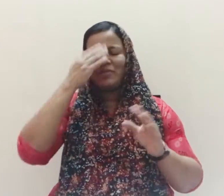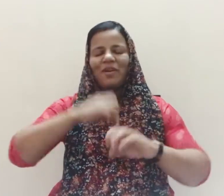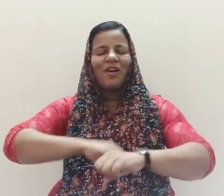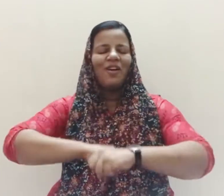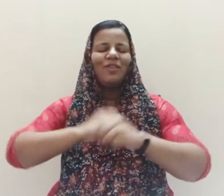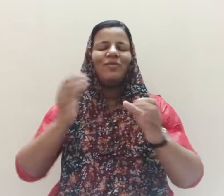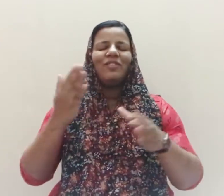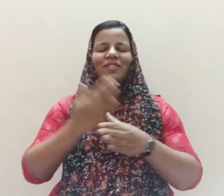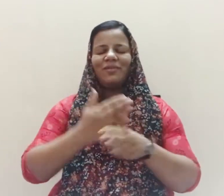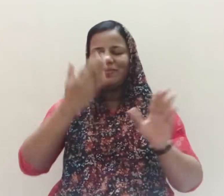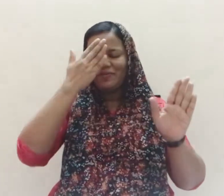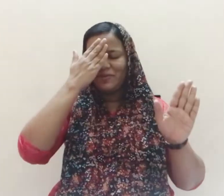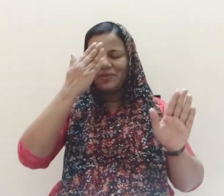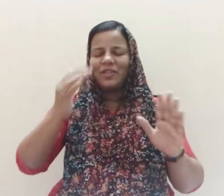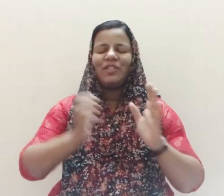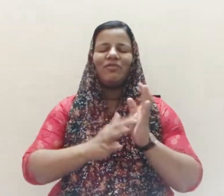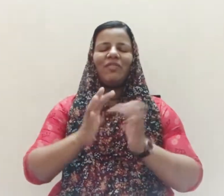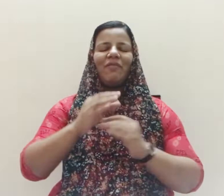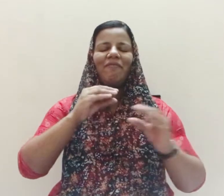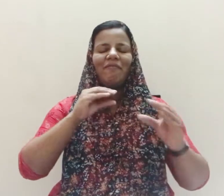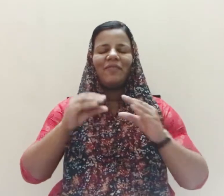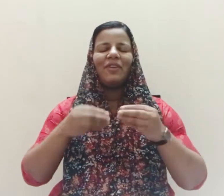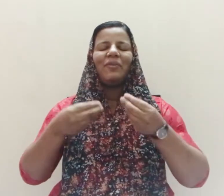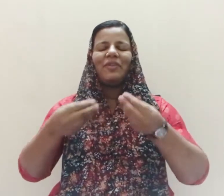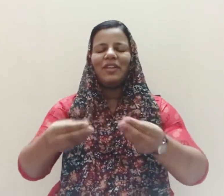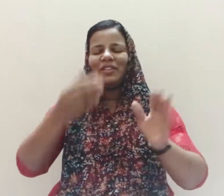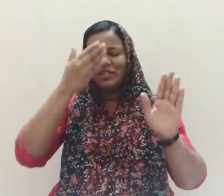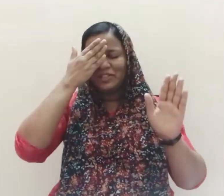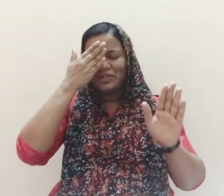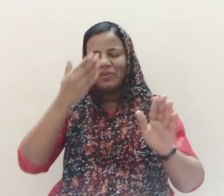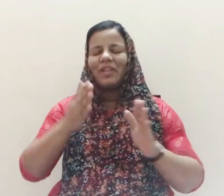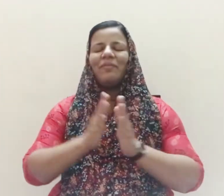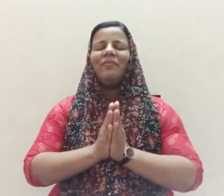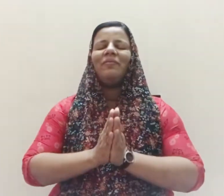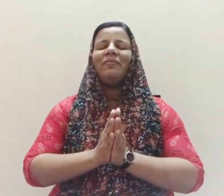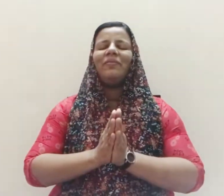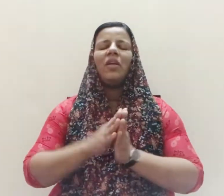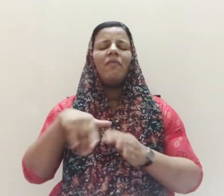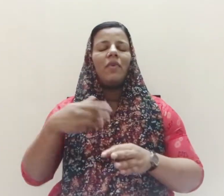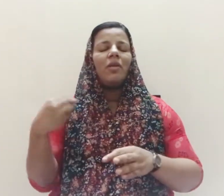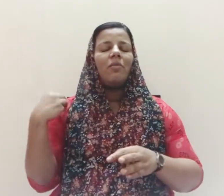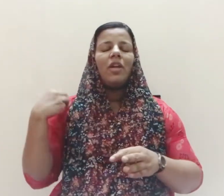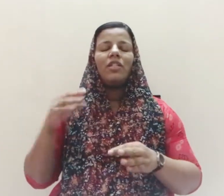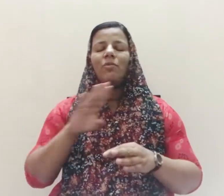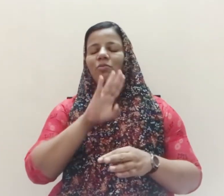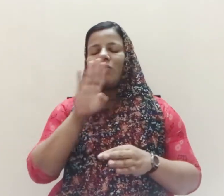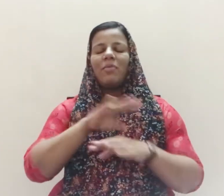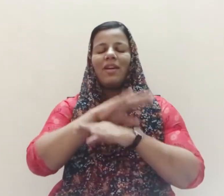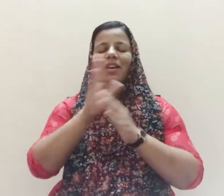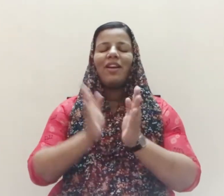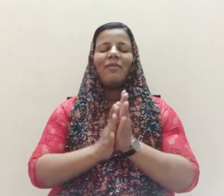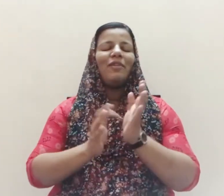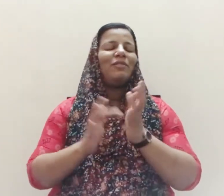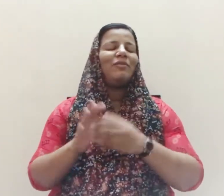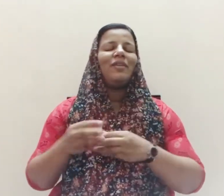ചെയ്യുന്നതിന് സ്തോത്രം. ദൈവിക വിടുതലയക്കുന്നതിന് സ്തോത്രം. അതുപോലെ കർത്താവേ മറ്റു പ്രയാസത്താൽ ഭാരത്താൽ കഴിയുന്നവരെയൊക്കെയും ഞങ്ങൾ അങ്ങയുടെ കൈകളിൽ തരുന്നു